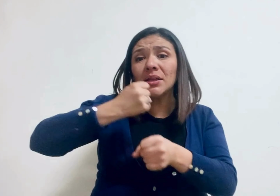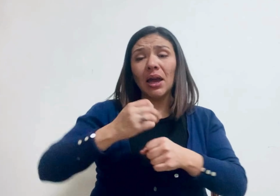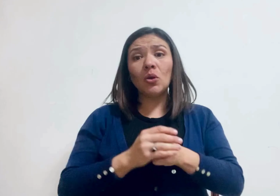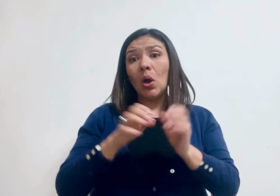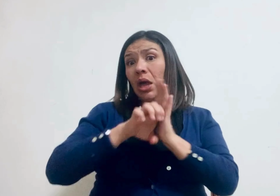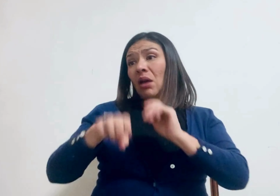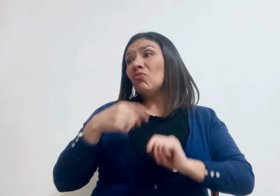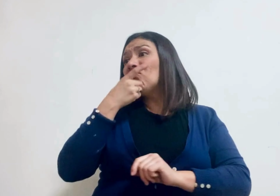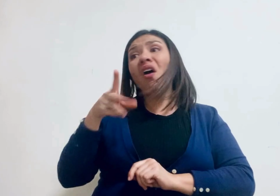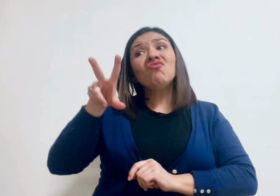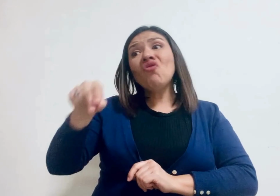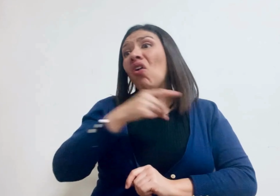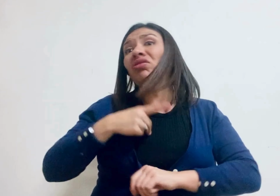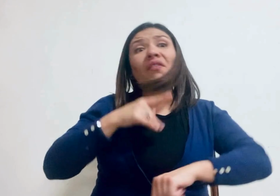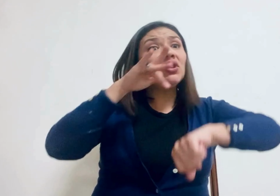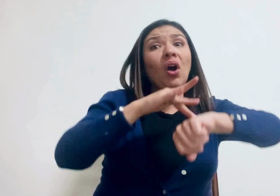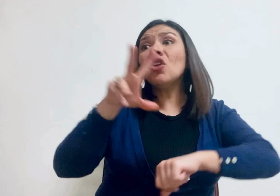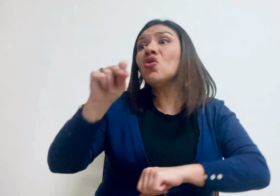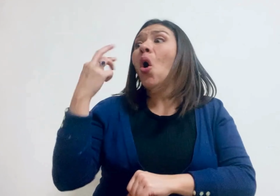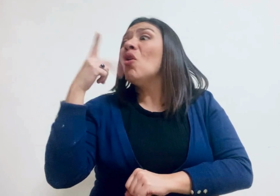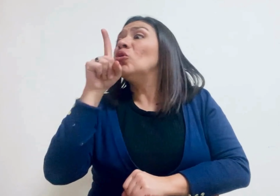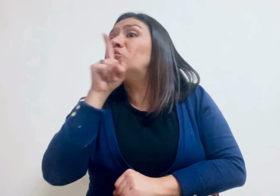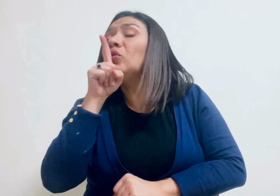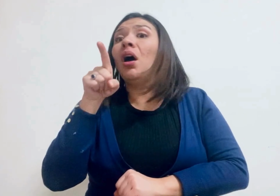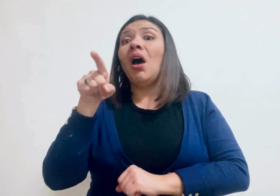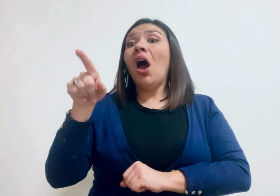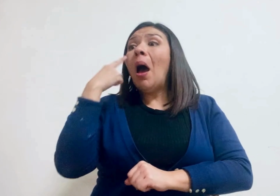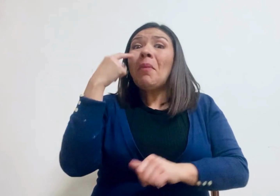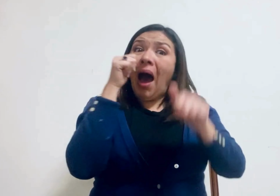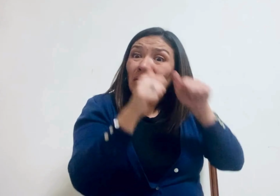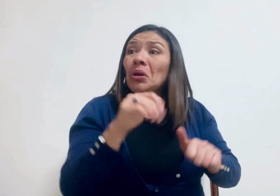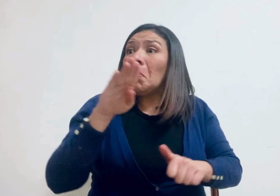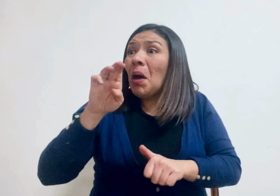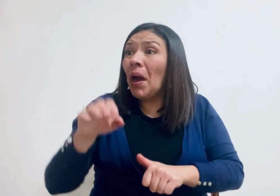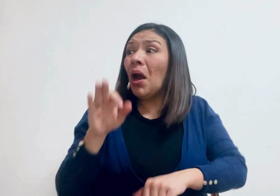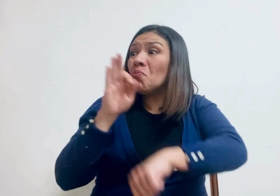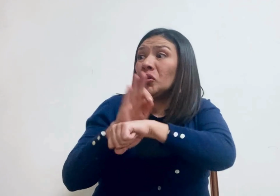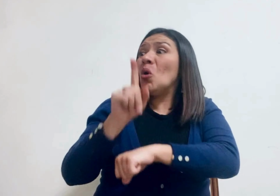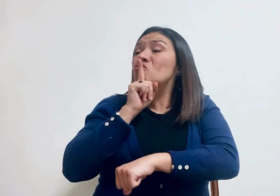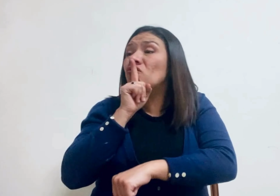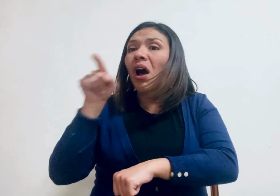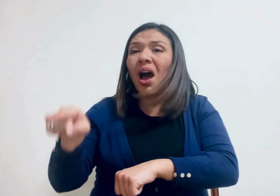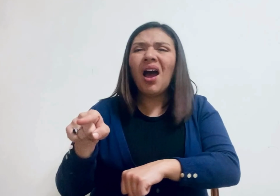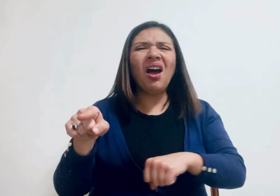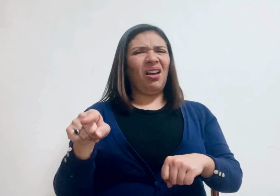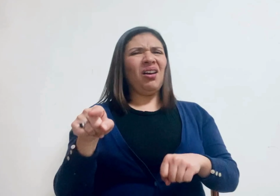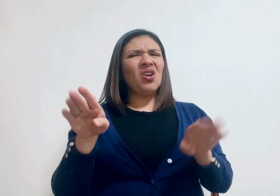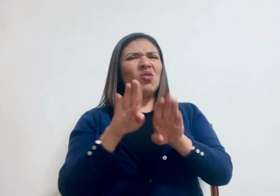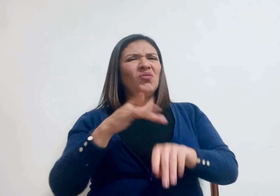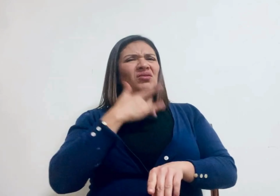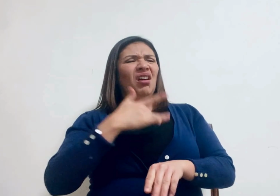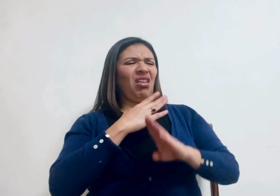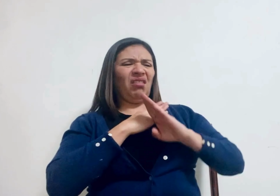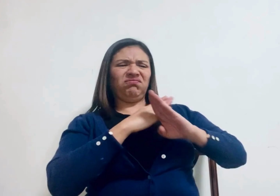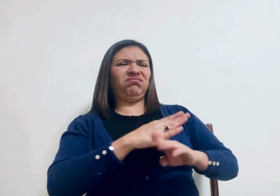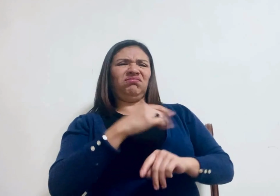nuestra mirada es no toques, no digas, no escuches, no, el bebé, y, o sea, como todo es muy protegido, al final va a haber una resistencia